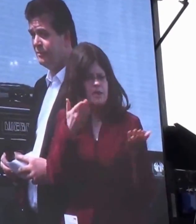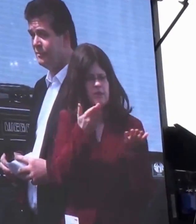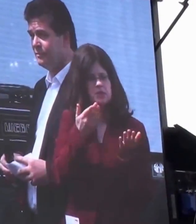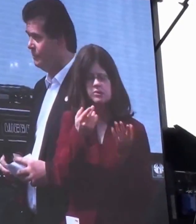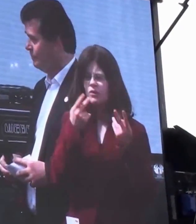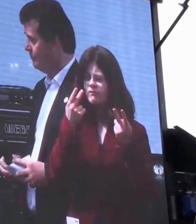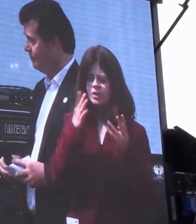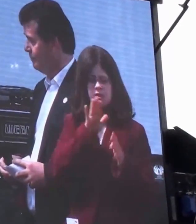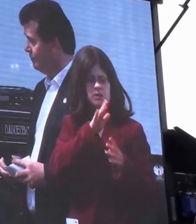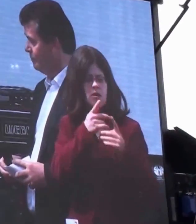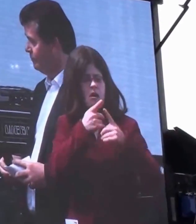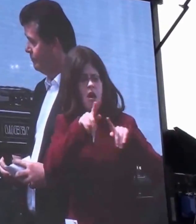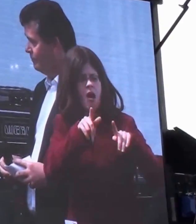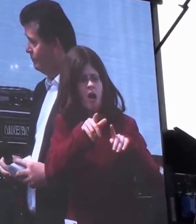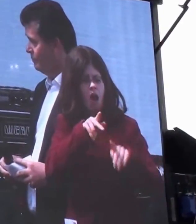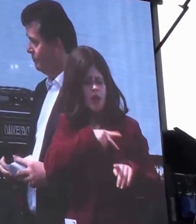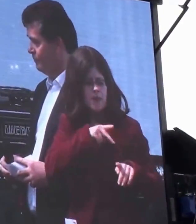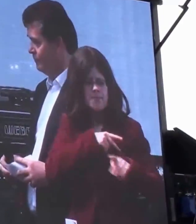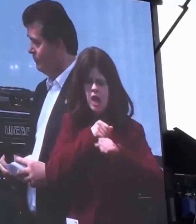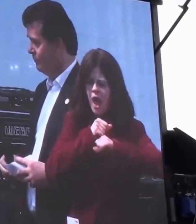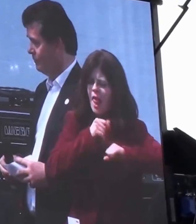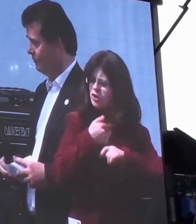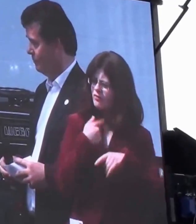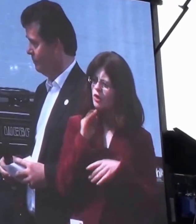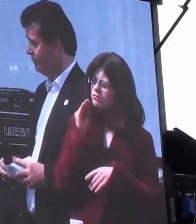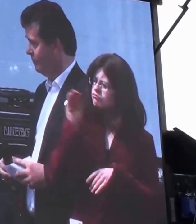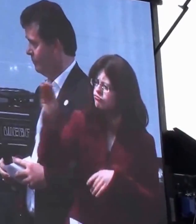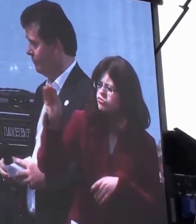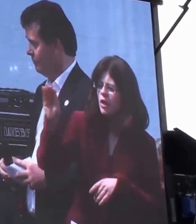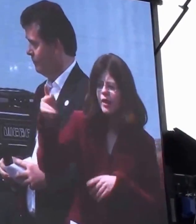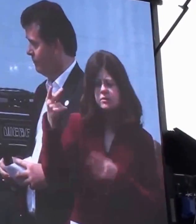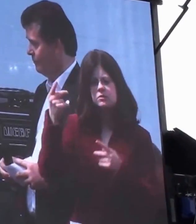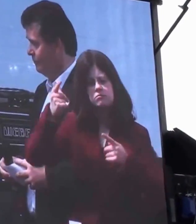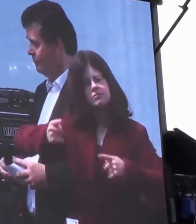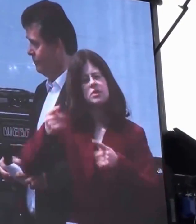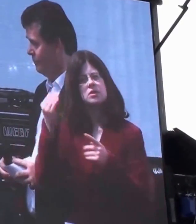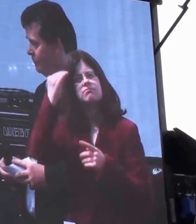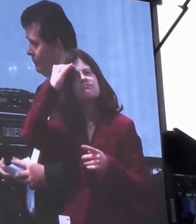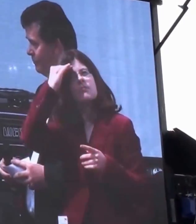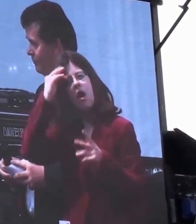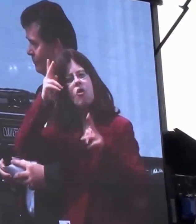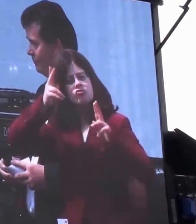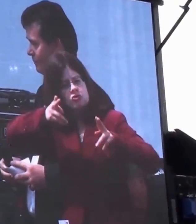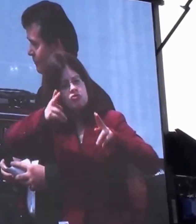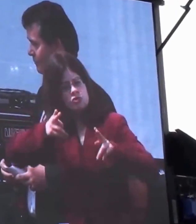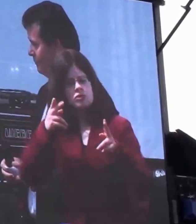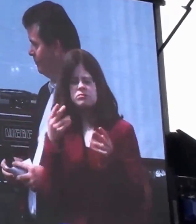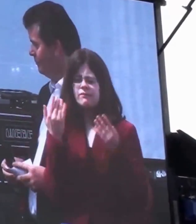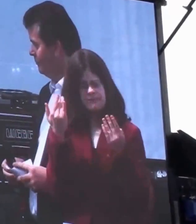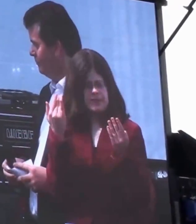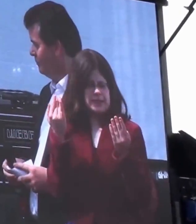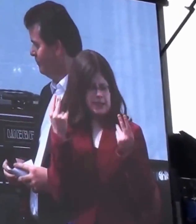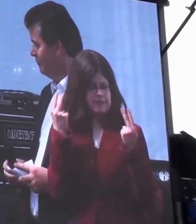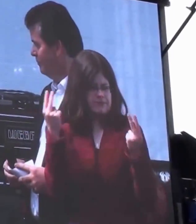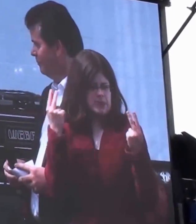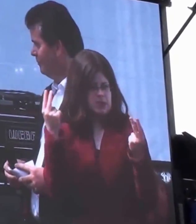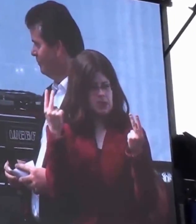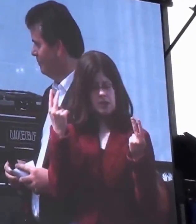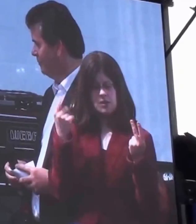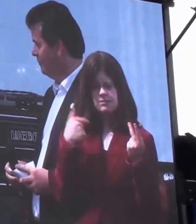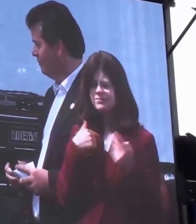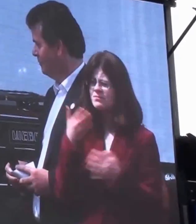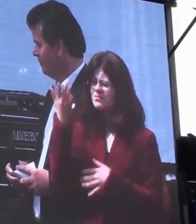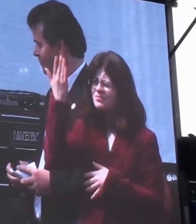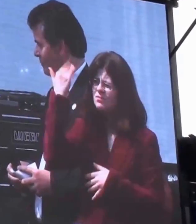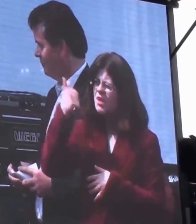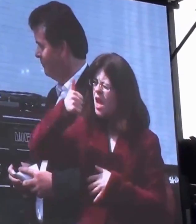Hinweise aufnimmt von uns, von den Linken, sie mit einarbeitet. Und ich möchte schon nochmal auf diese